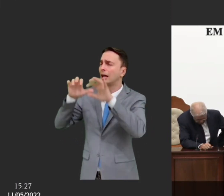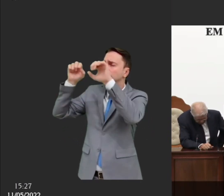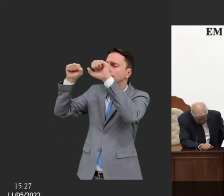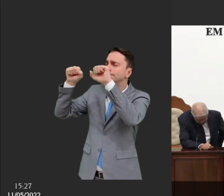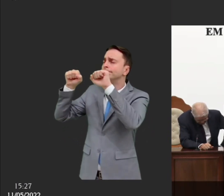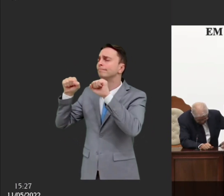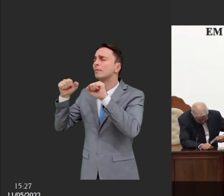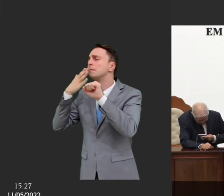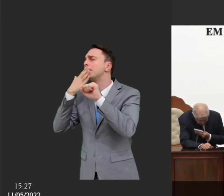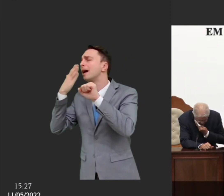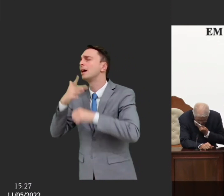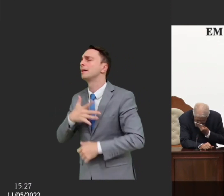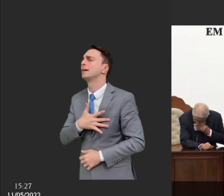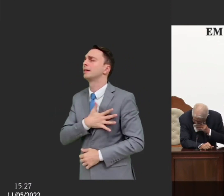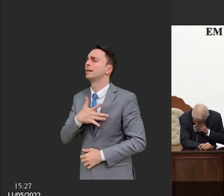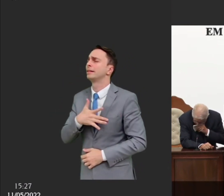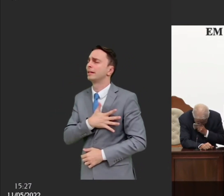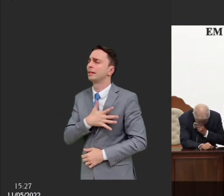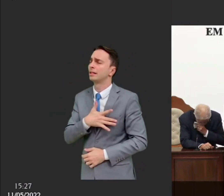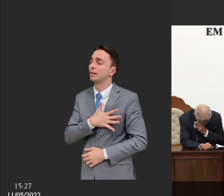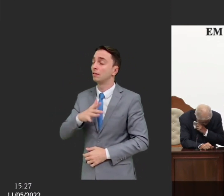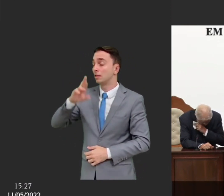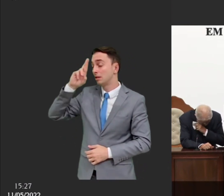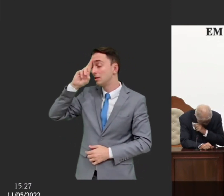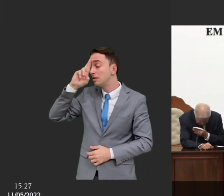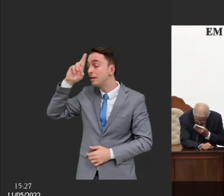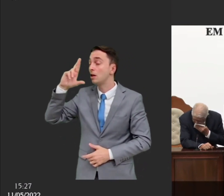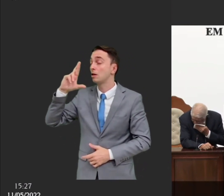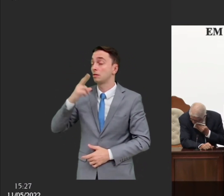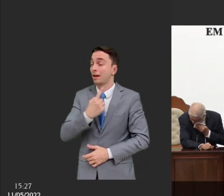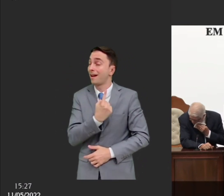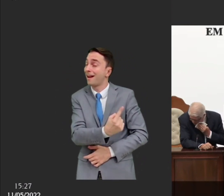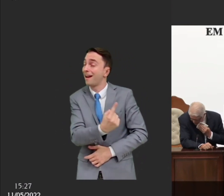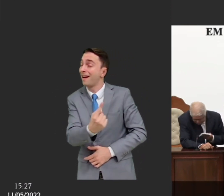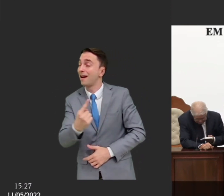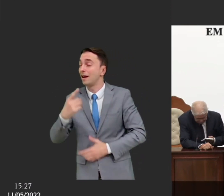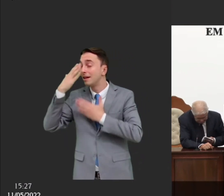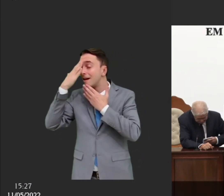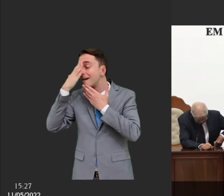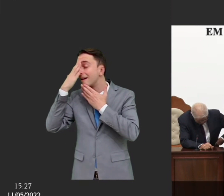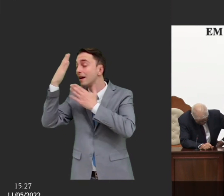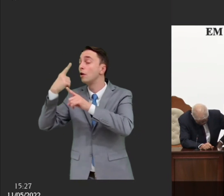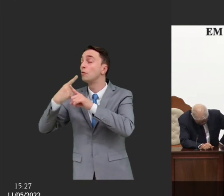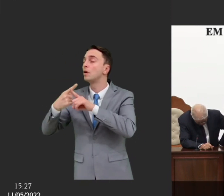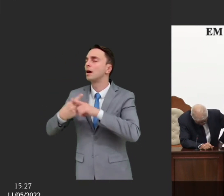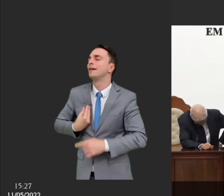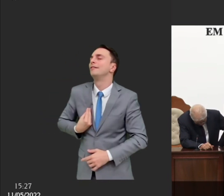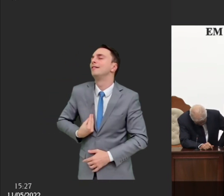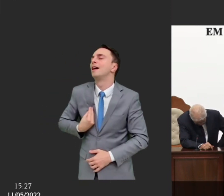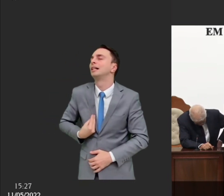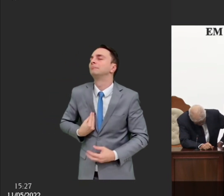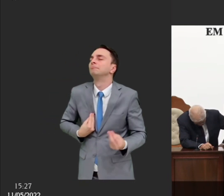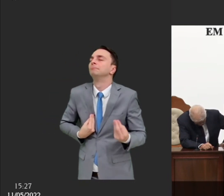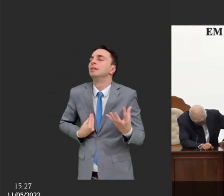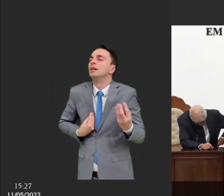misericórdia. Ó Deus, queremos te louvar, Senhor, pela vida que nos destes. É uma alegria podermos contemplar